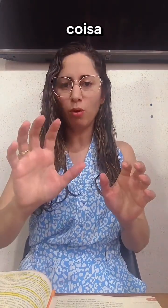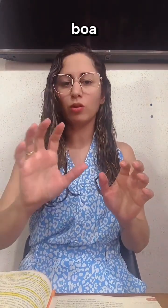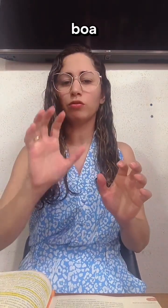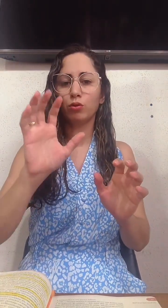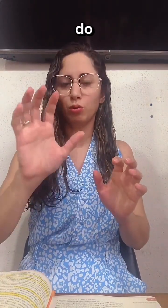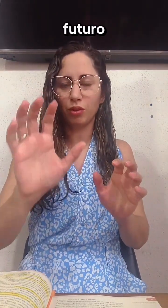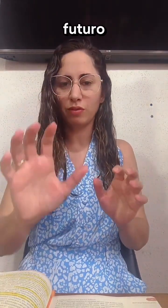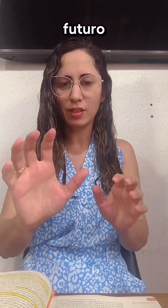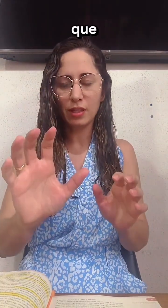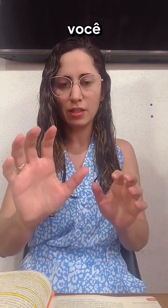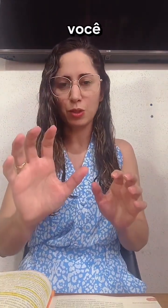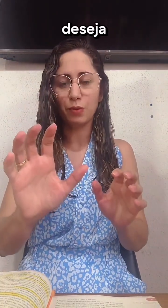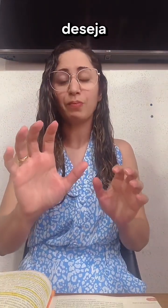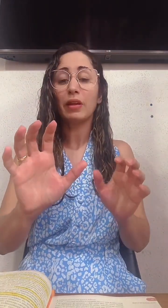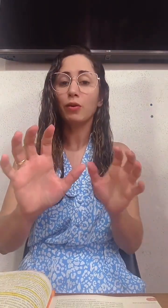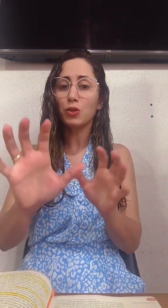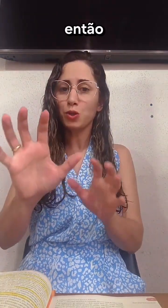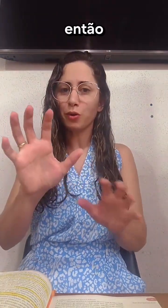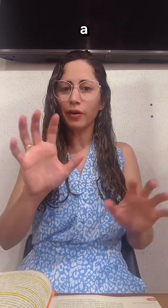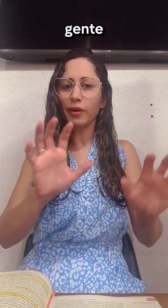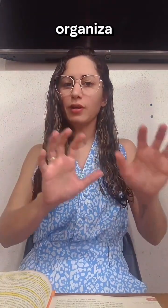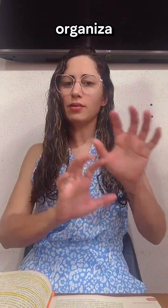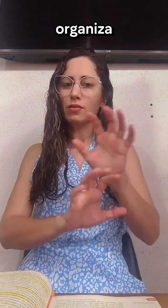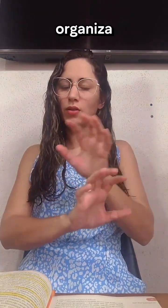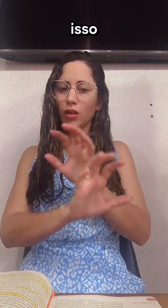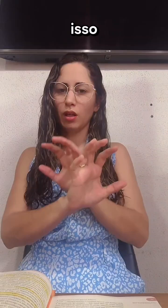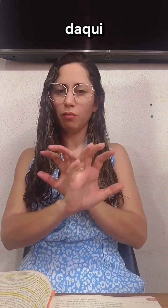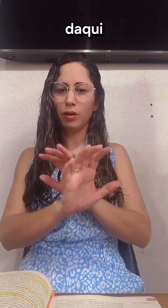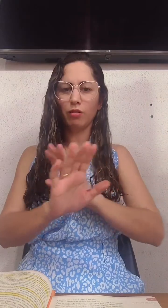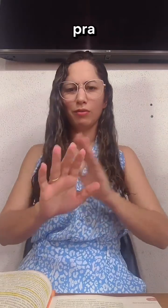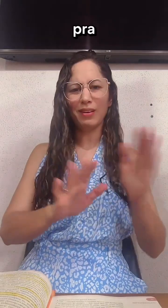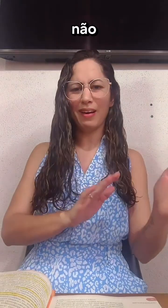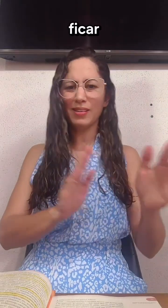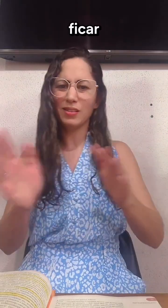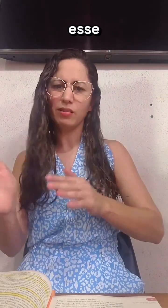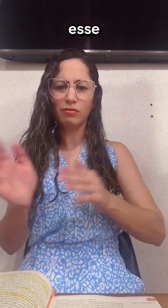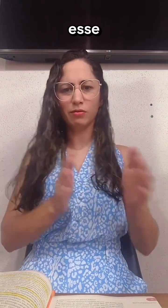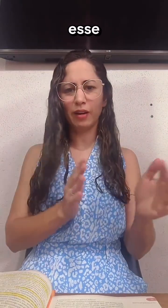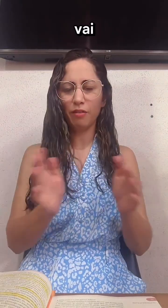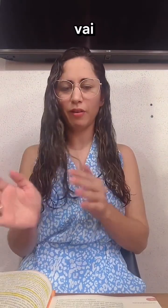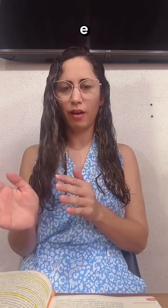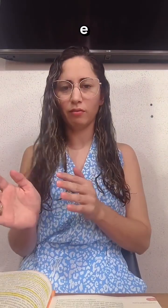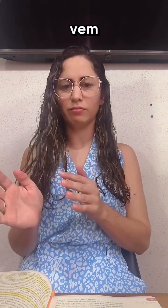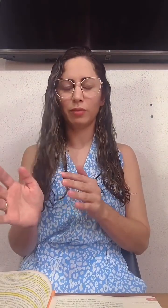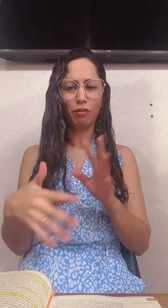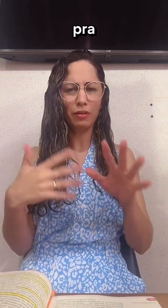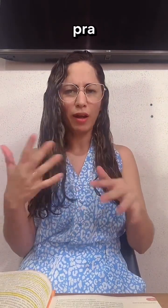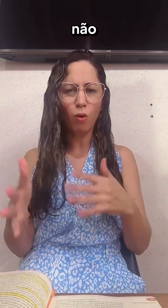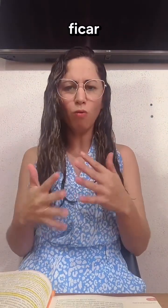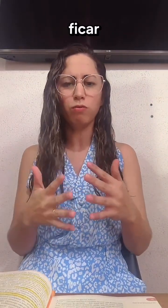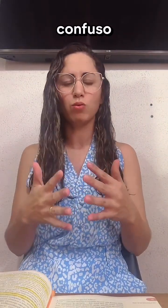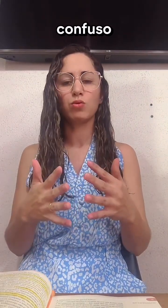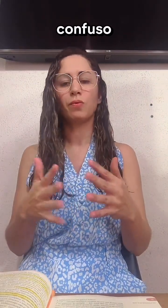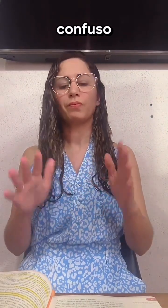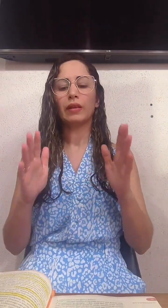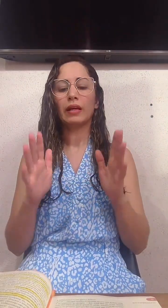boa, do futuro que você deseja. Então a gente organiza isso daqui para não ficar esse vai e vem, para não ficar confuso.